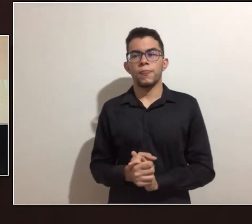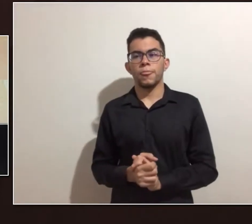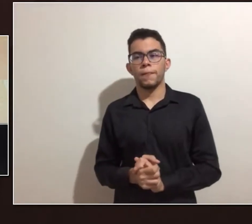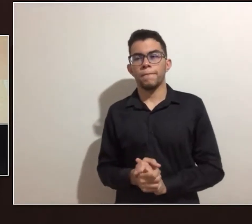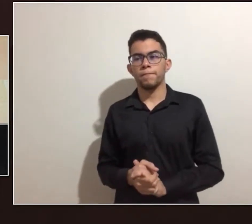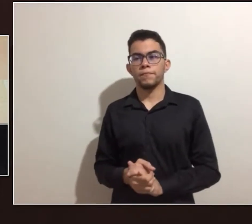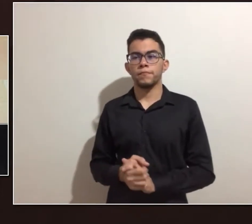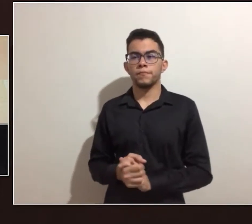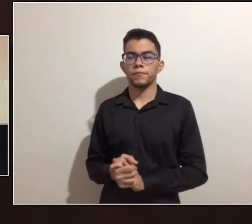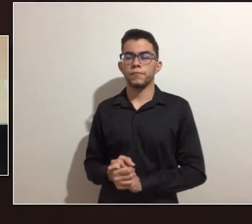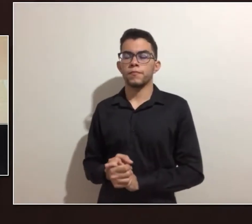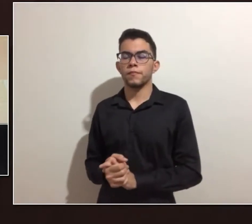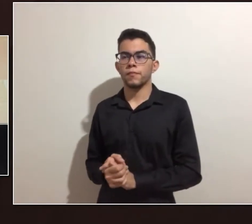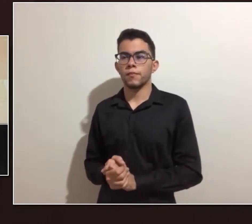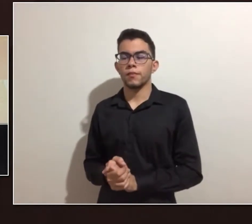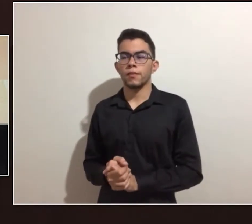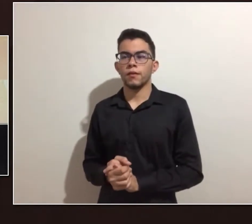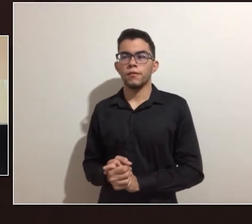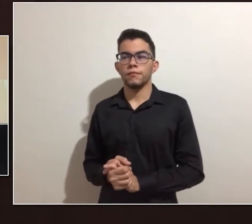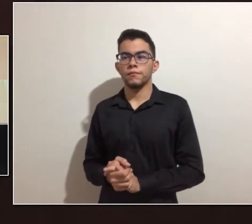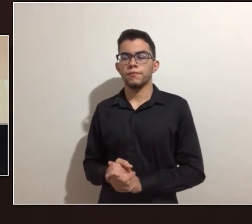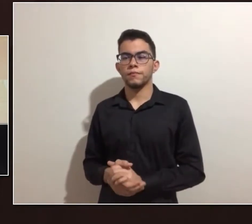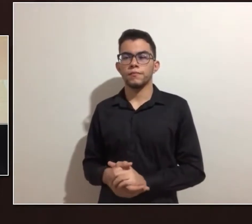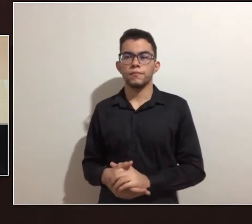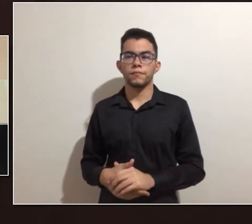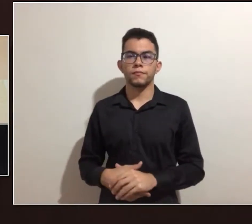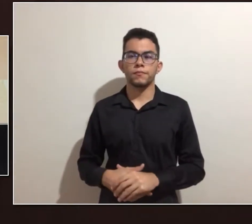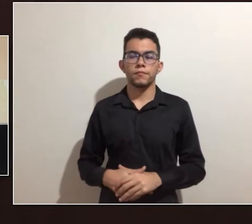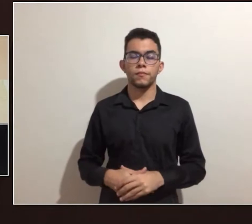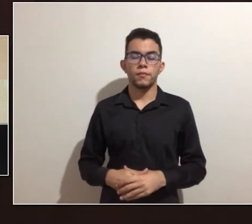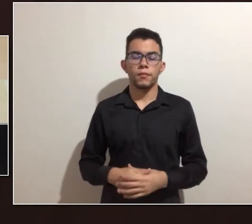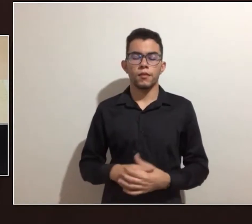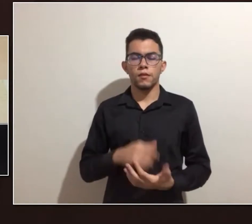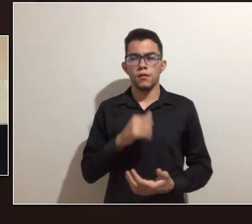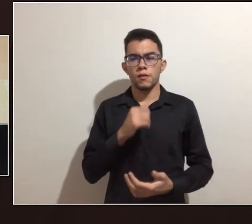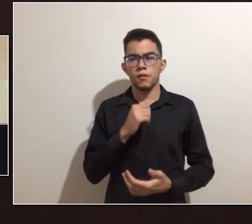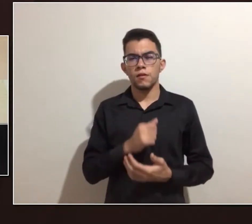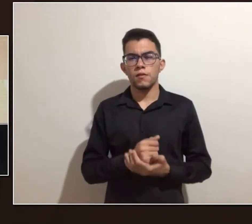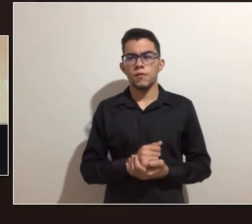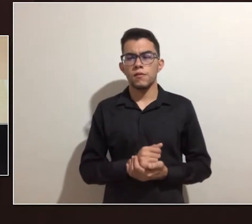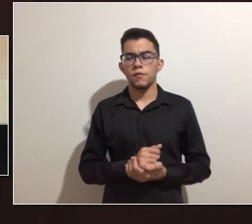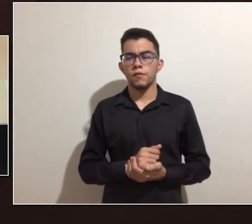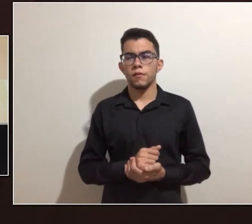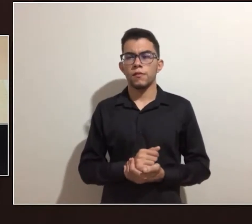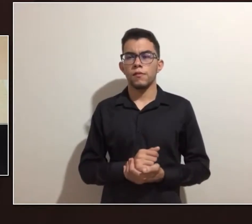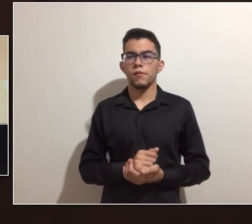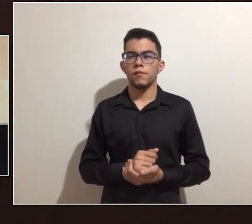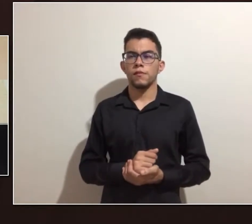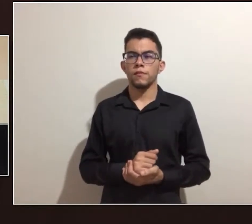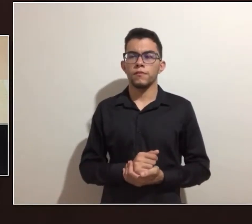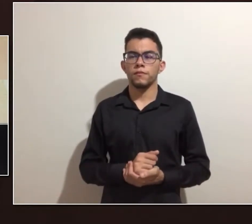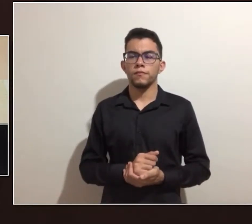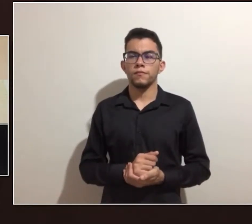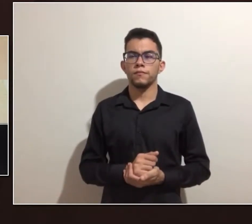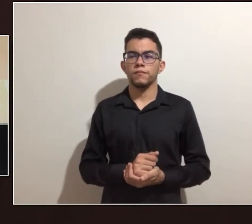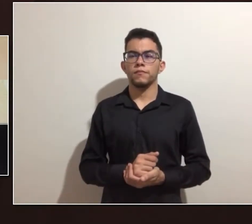Deus pediu para Adão dar nomes. Nenhum desses animais servia